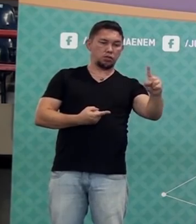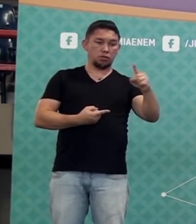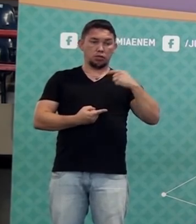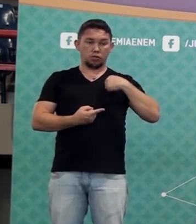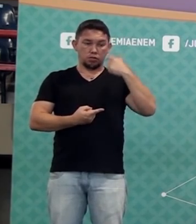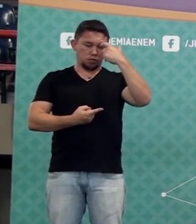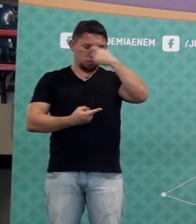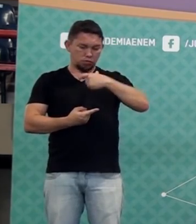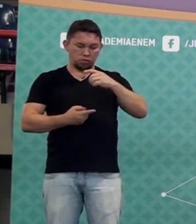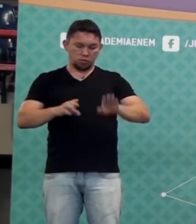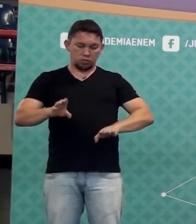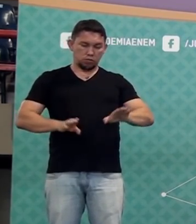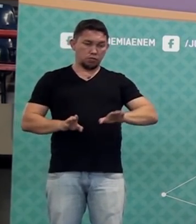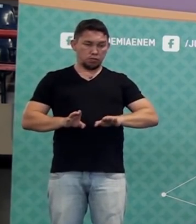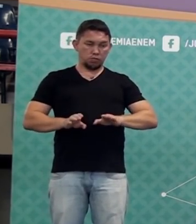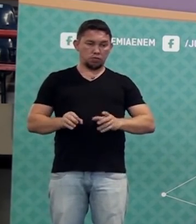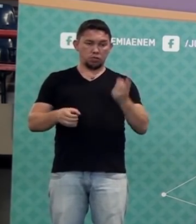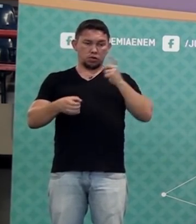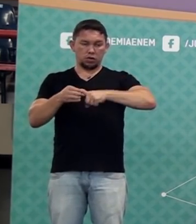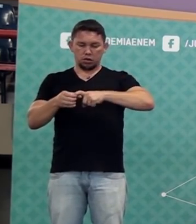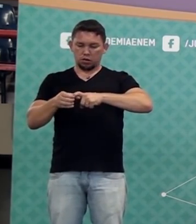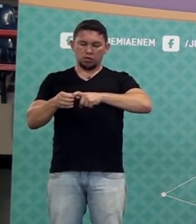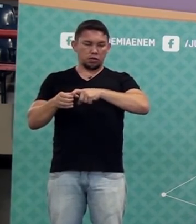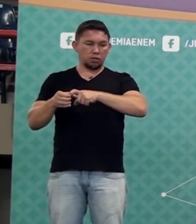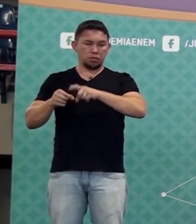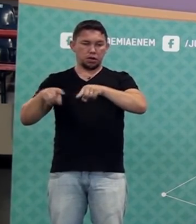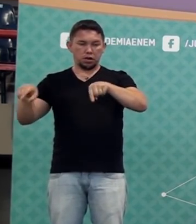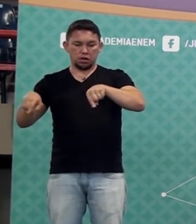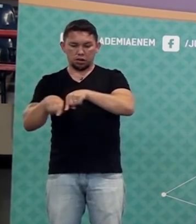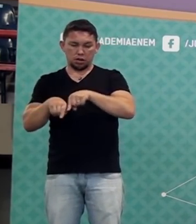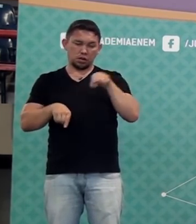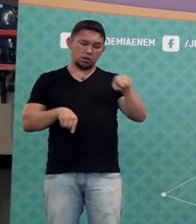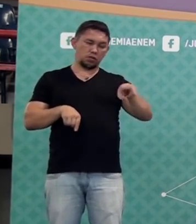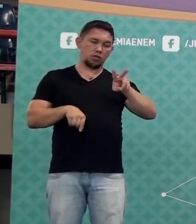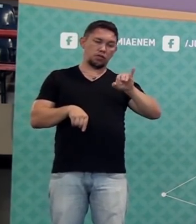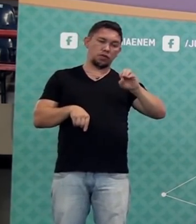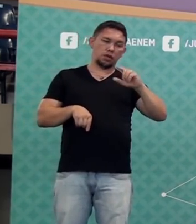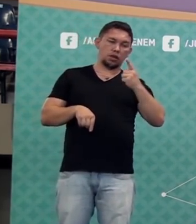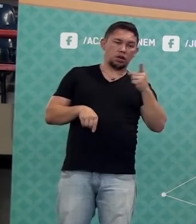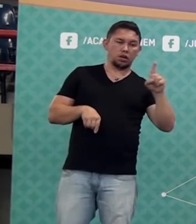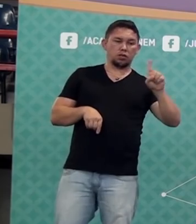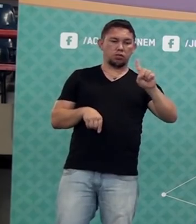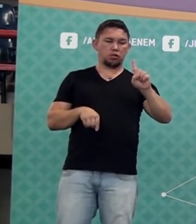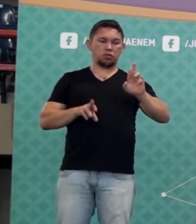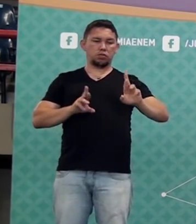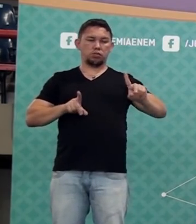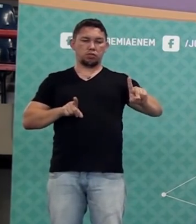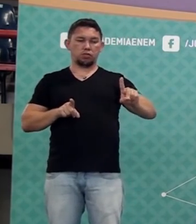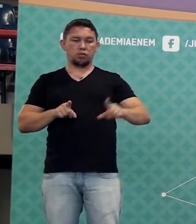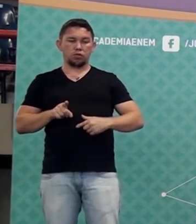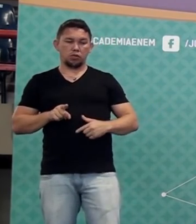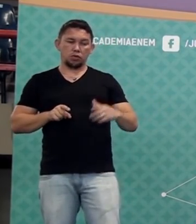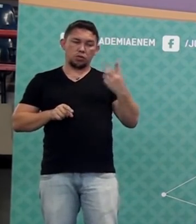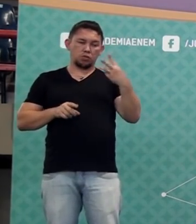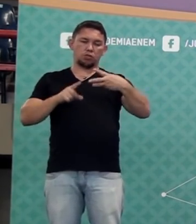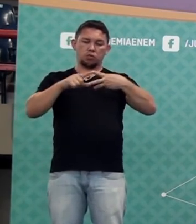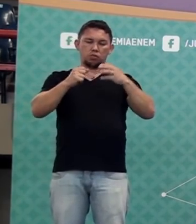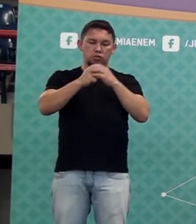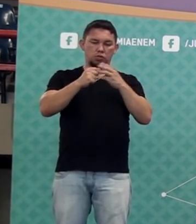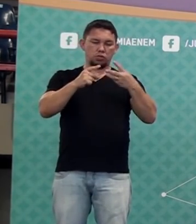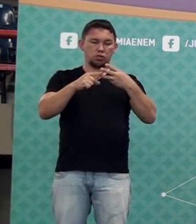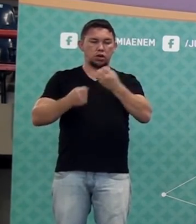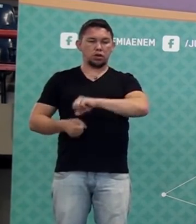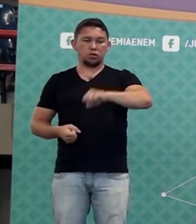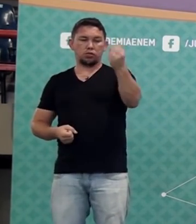Porque o servo estava preso à terra, o vilão não necessariamente, não é? Mas era isso. Uns rezam, outros combatem e